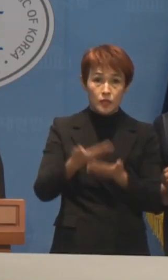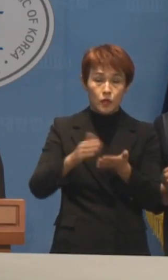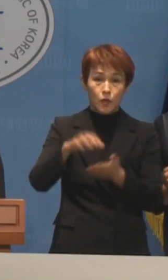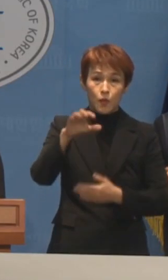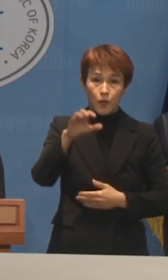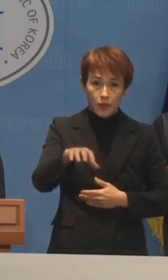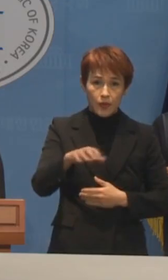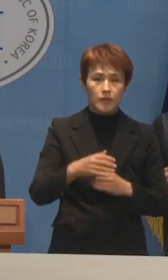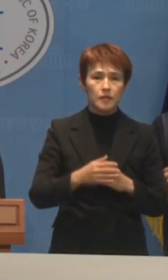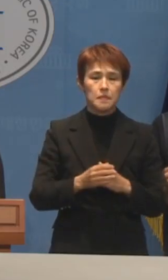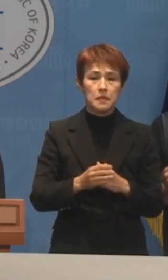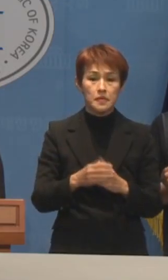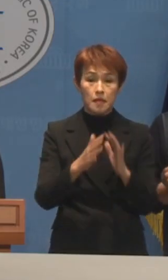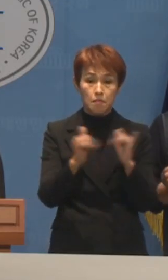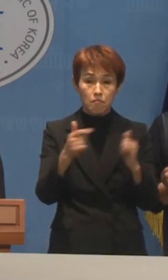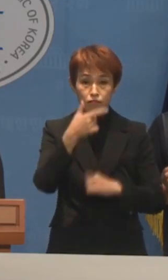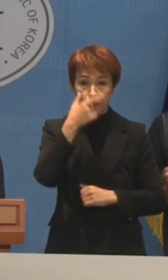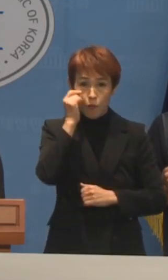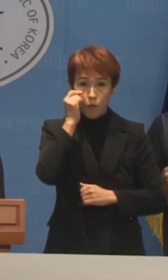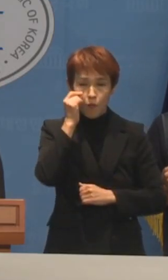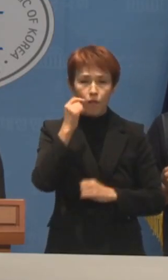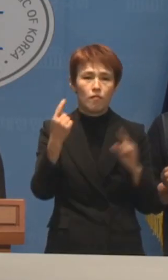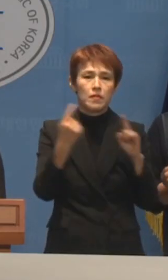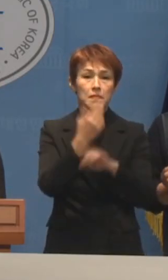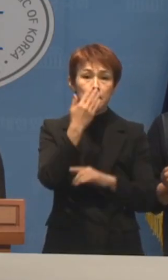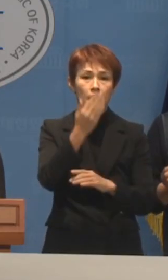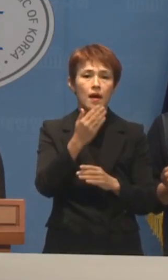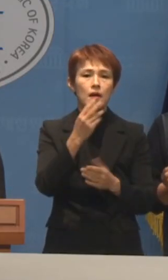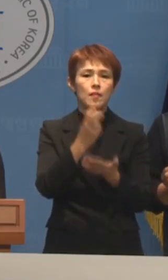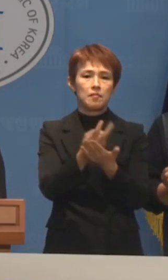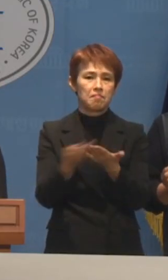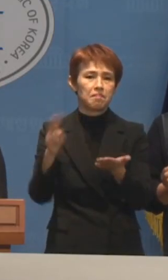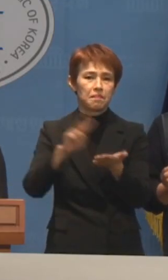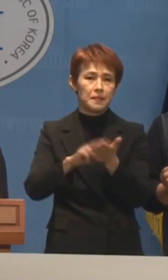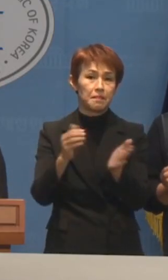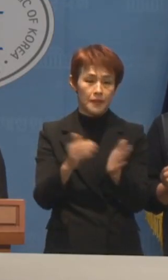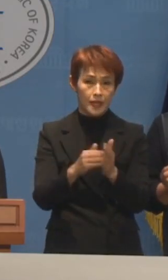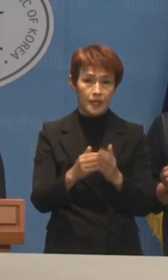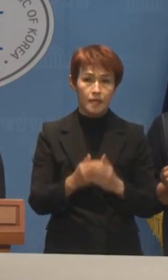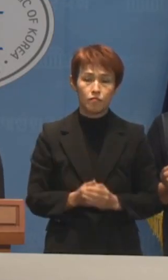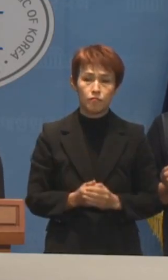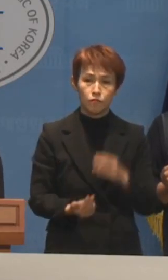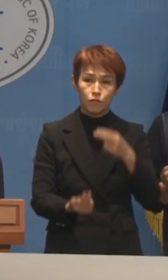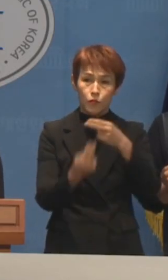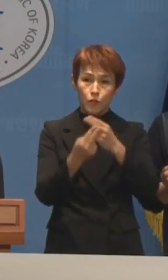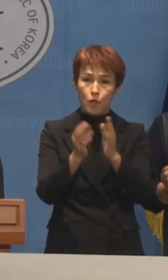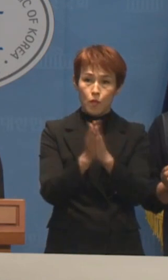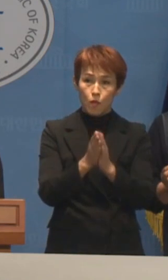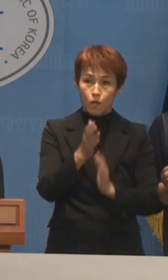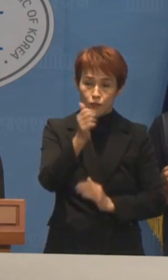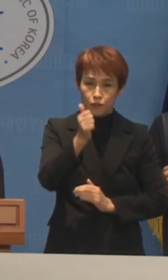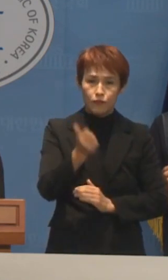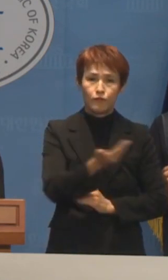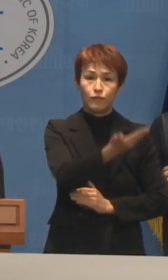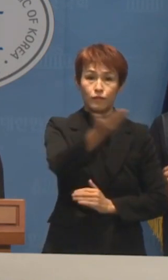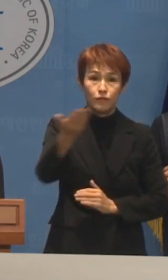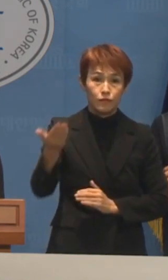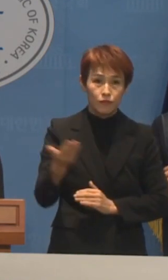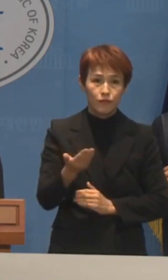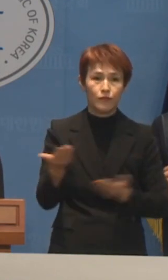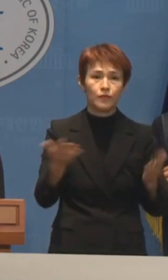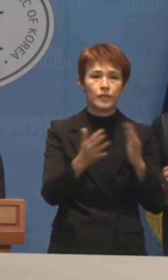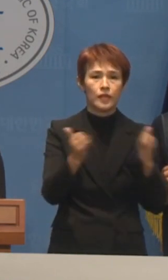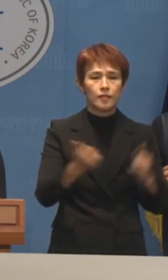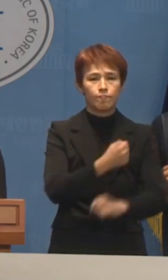근거를 마련한 개정안을 예고했습니다. 이 자리에 계신 민주우체국본부와 우정공무원분들, 집배원